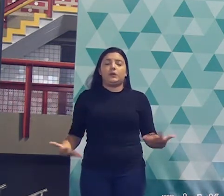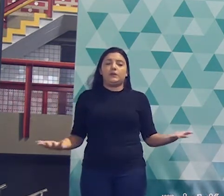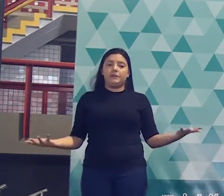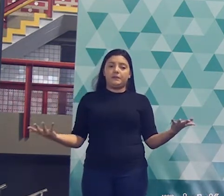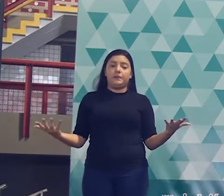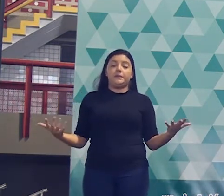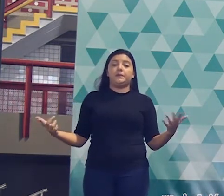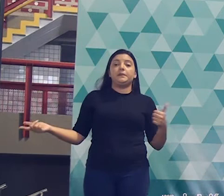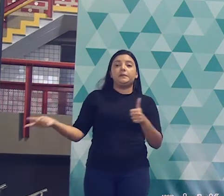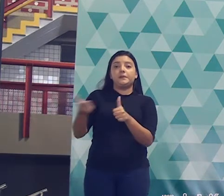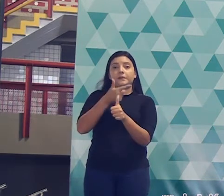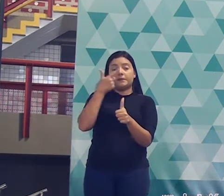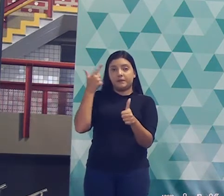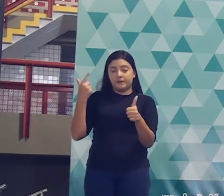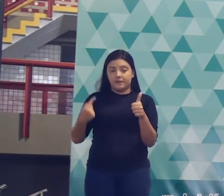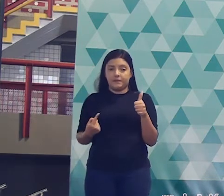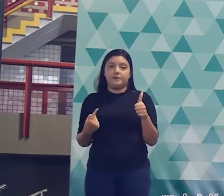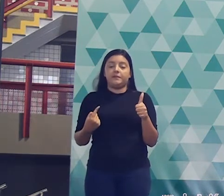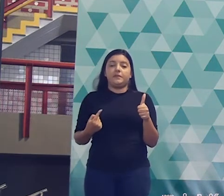Primeiro,